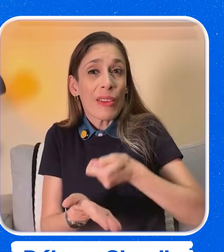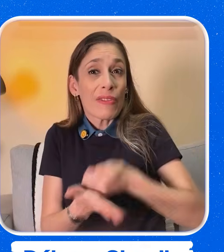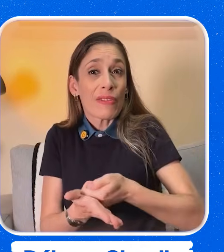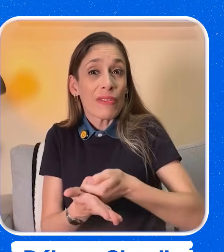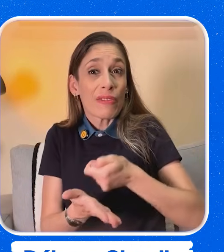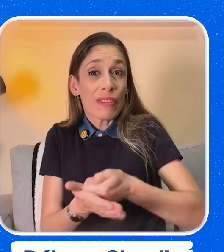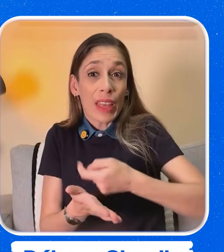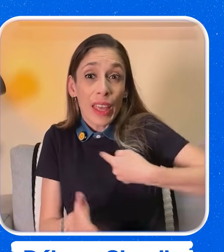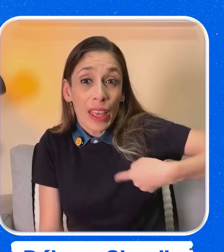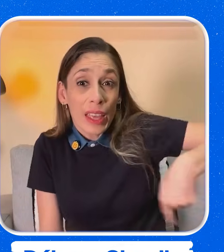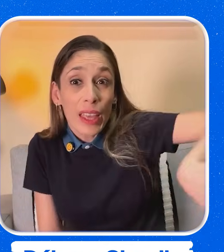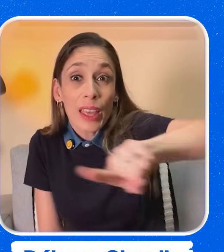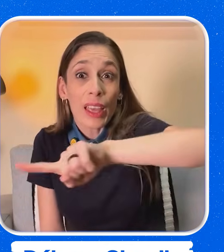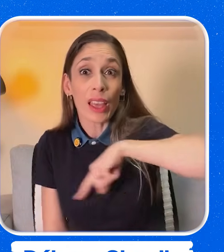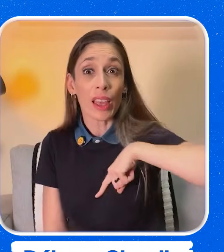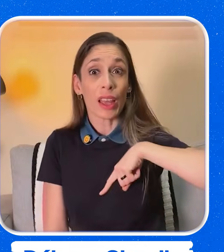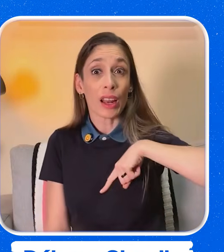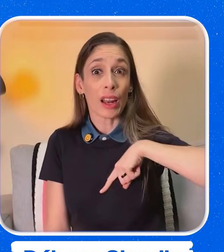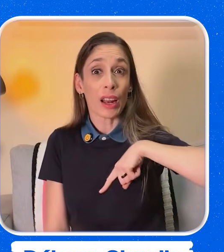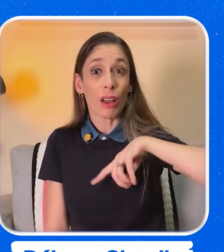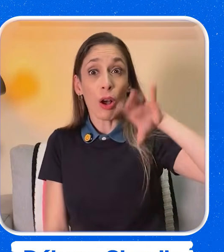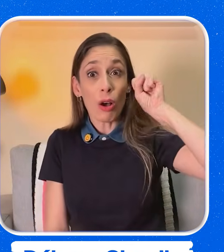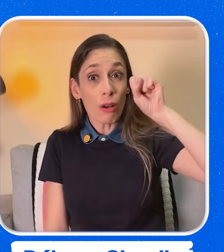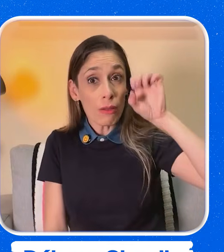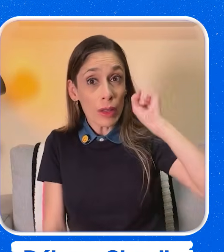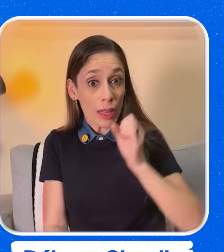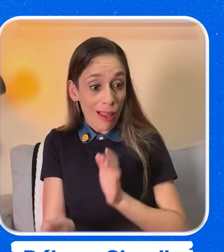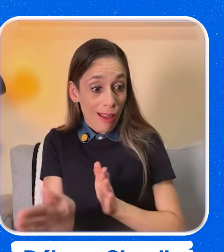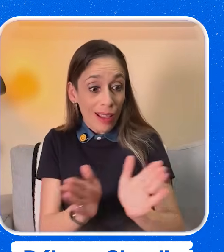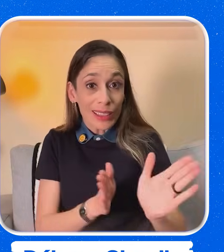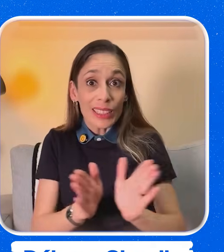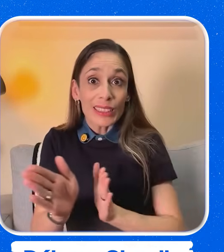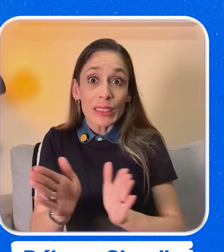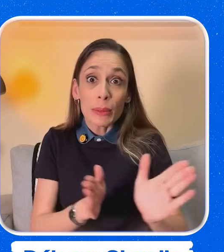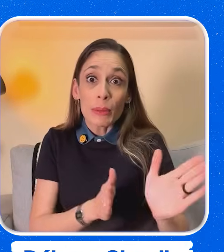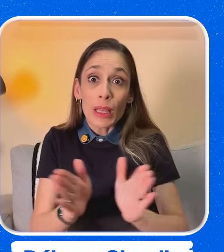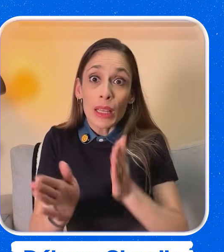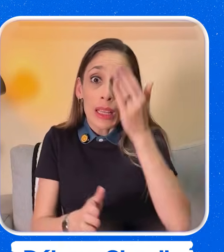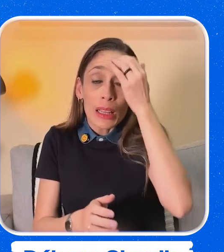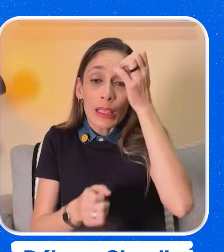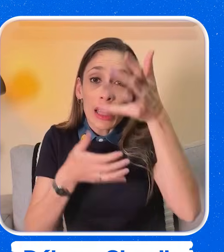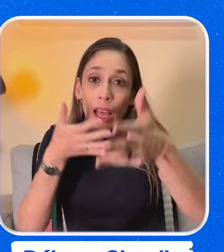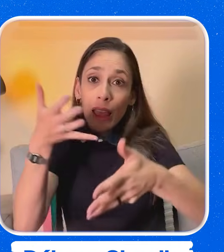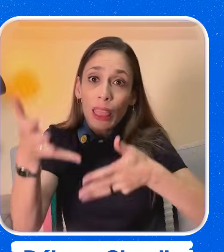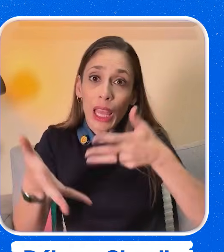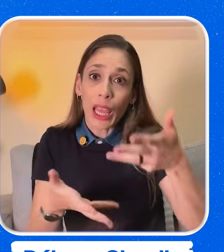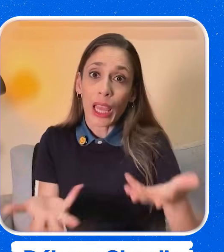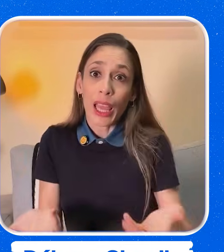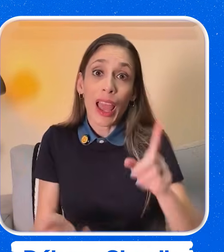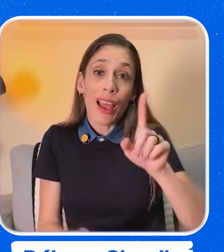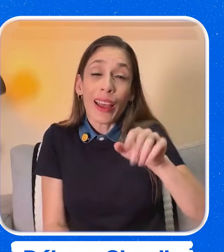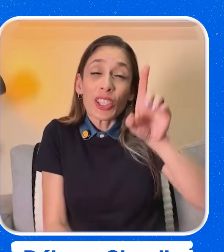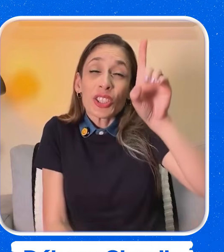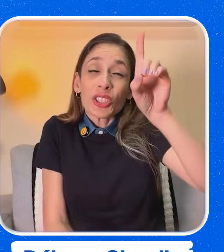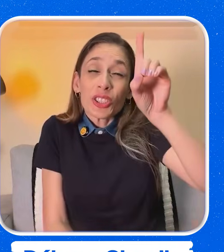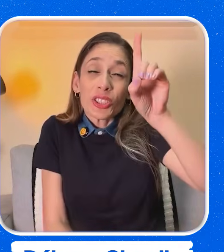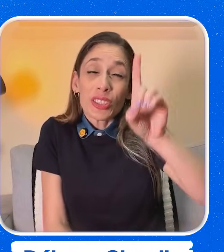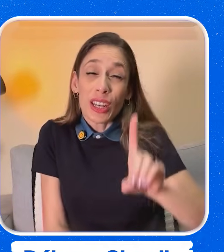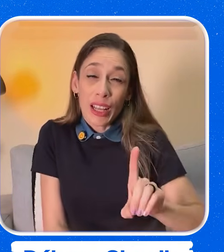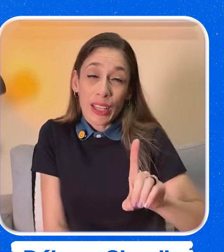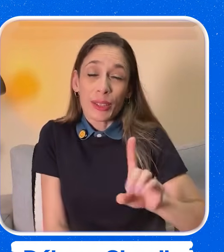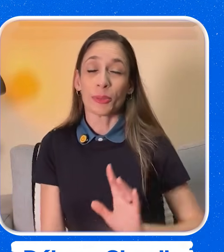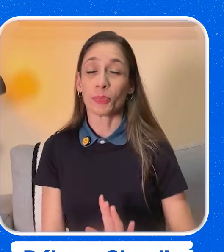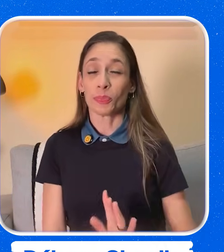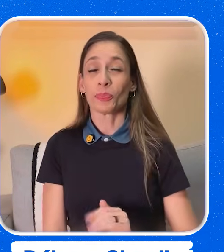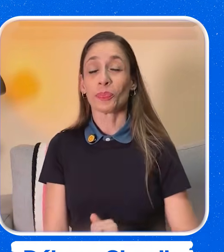sermos pessoas acessíveis, né? Então, esse é o papel que eu venho tentando desenvolver. Eu anotei algumas